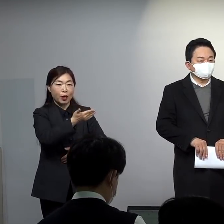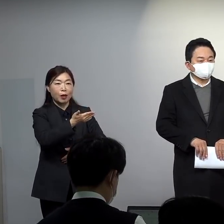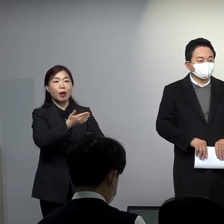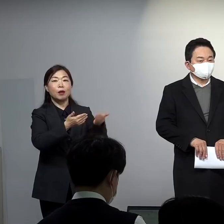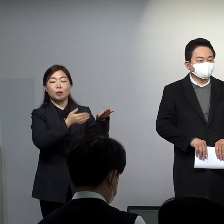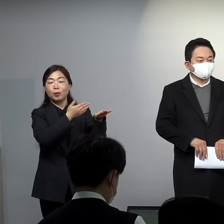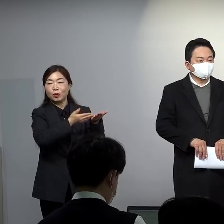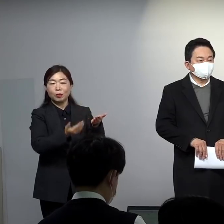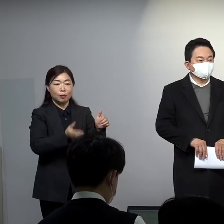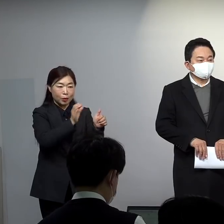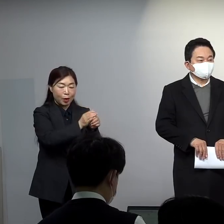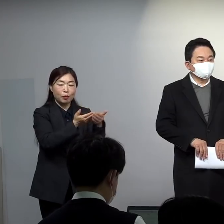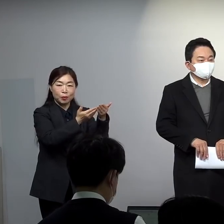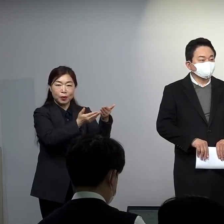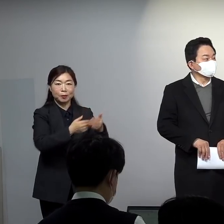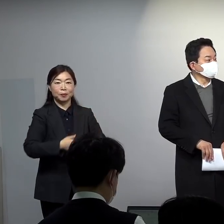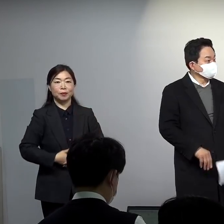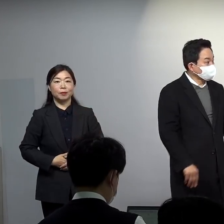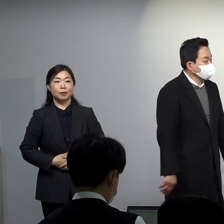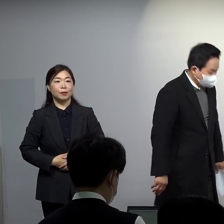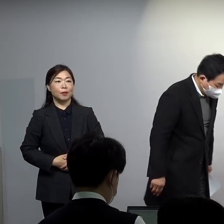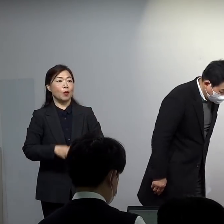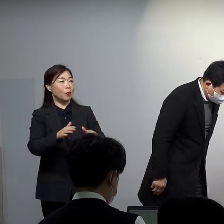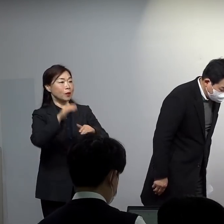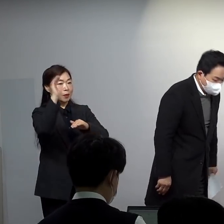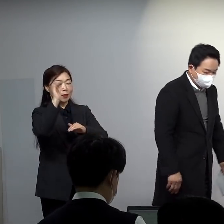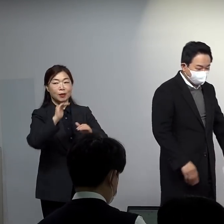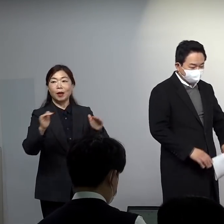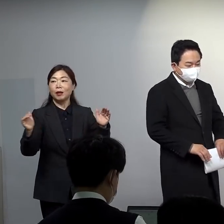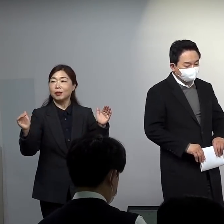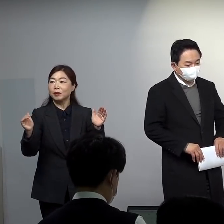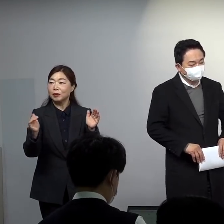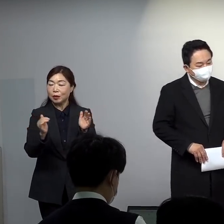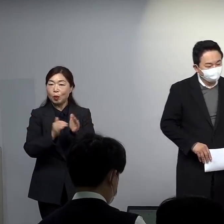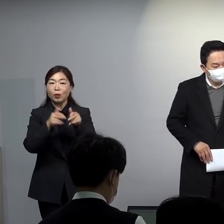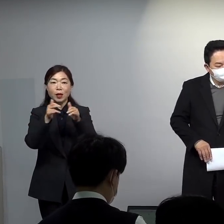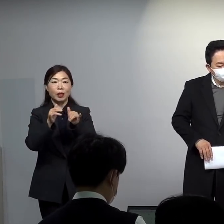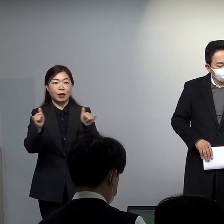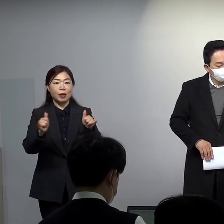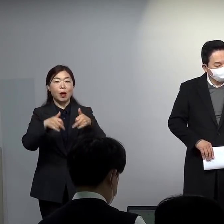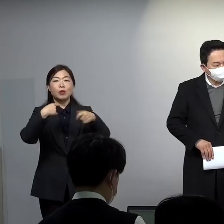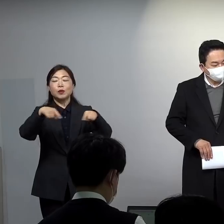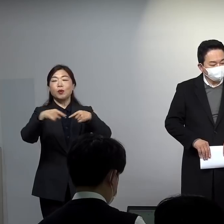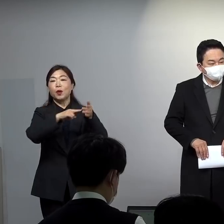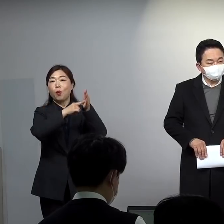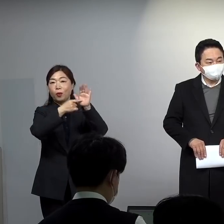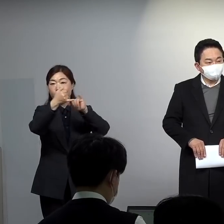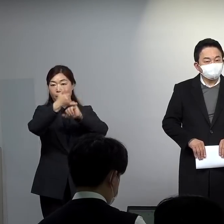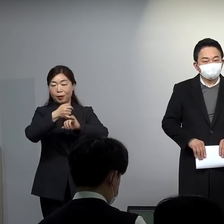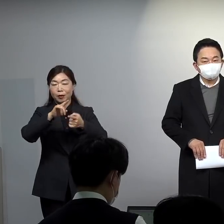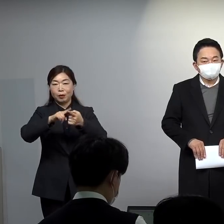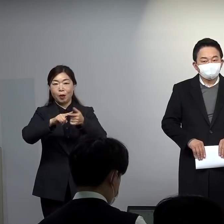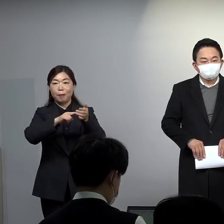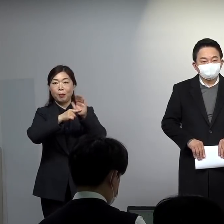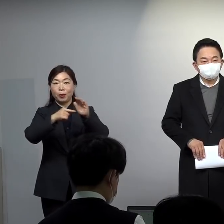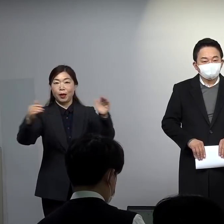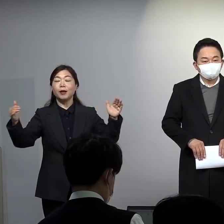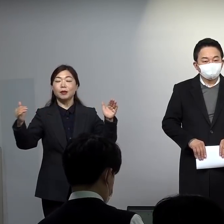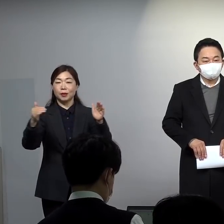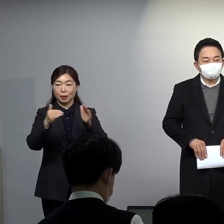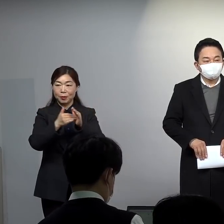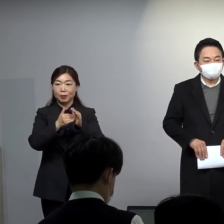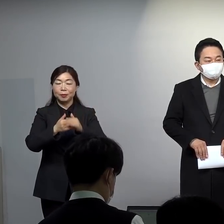분들께서 추가적으로 부연 설명하도록 하겠습니다. 오늘은 이번 정도로 장애인 정책 공약에 대한 발표를